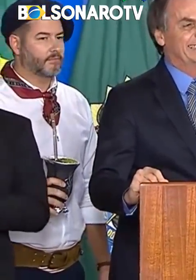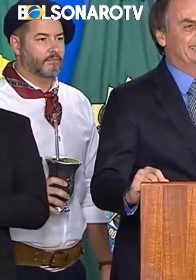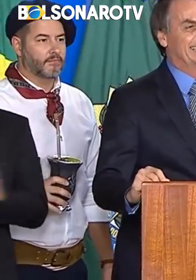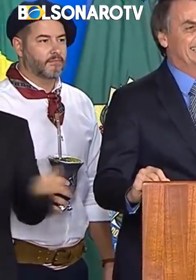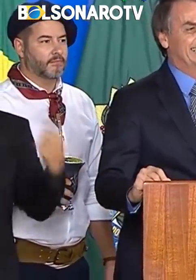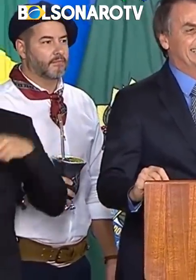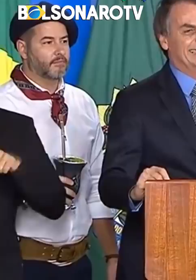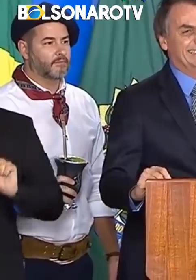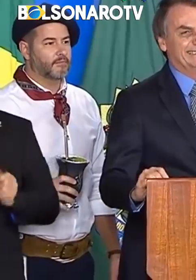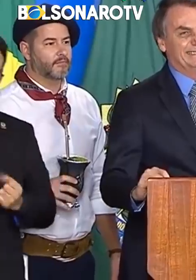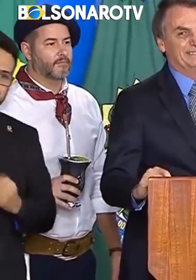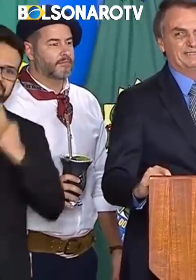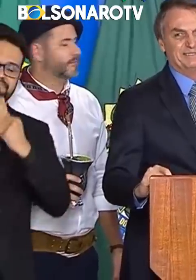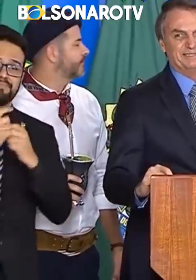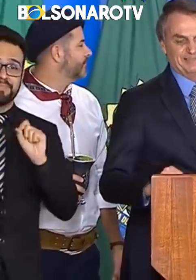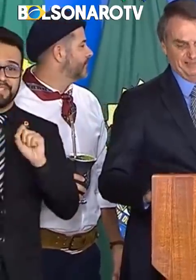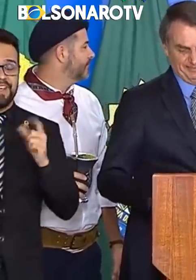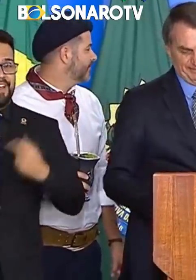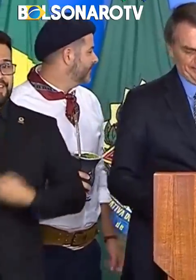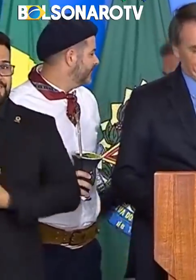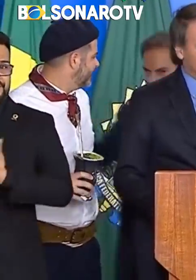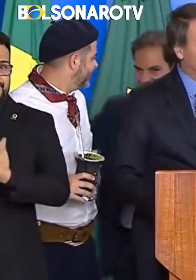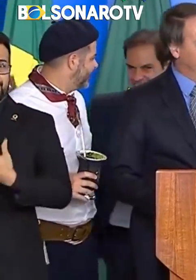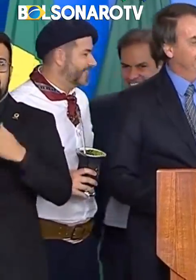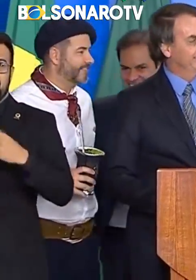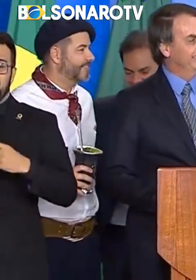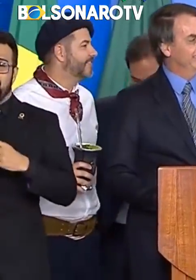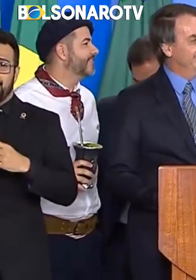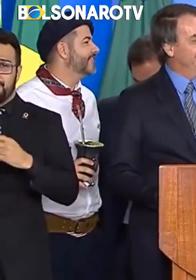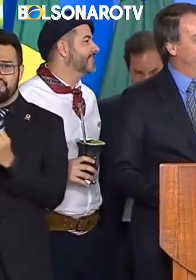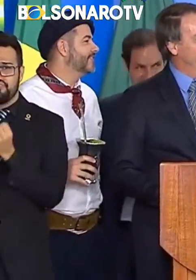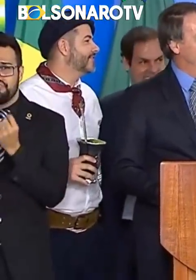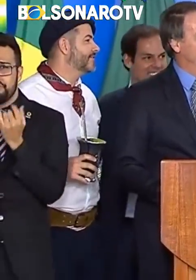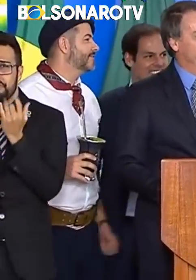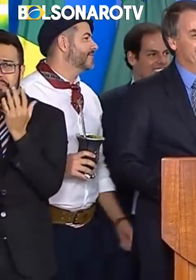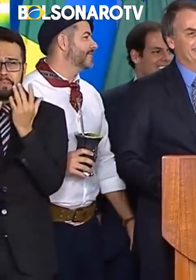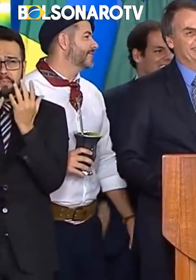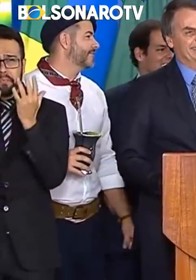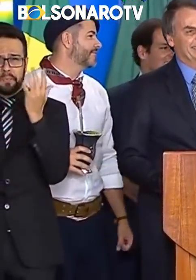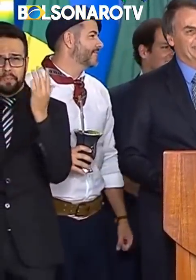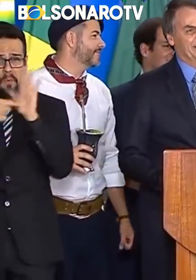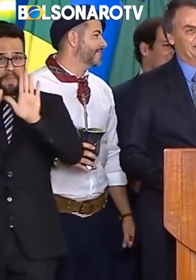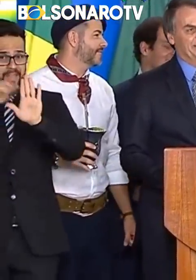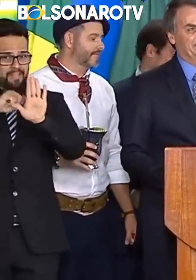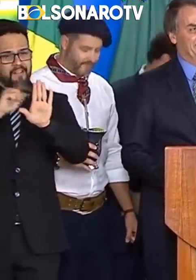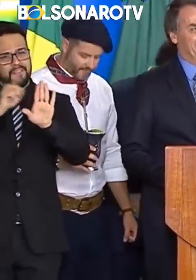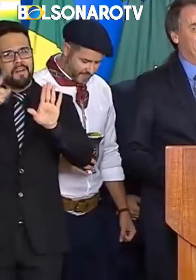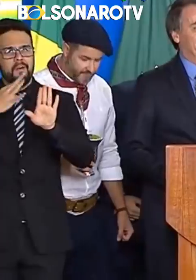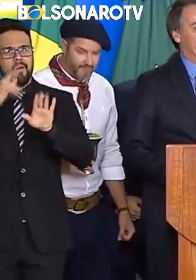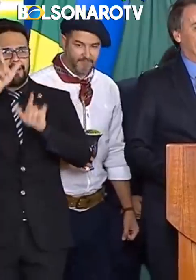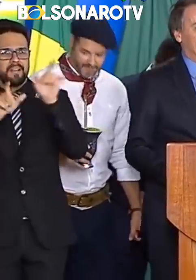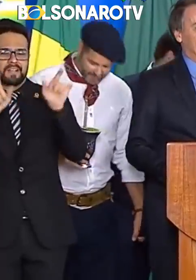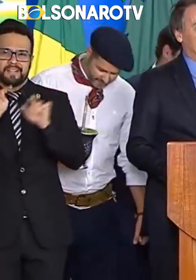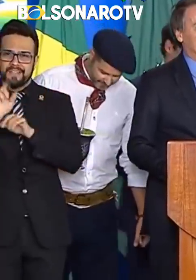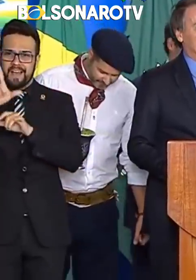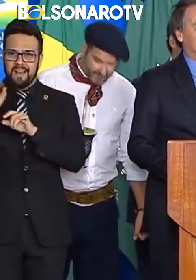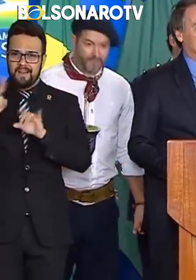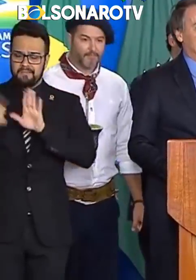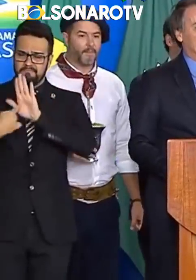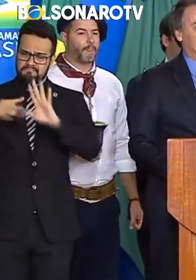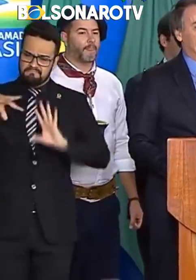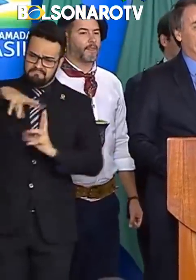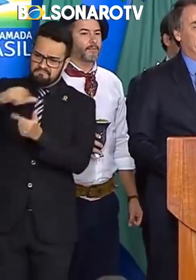aqui. O verso é assim: é na fumaça que você conhece um taura, e é neste mundo que eu quero mostrar quem